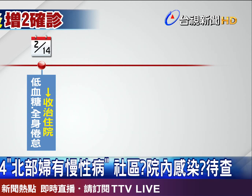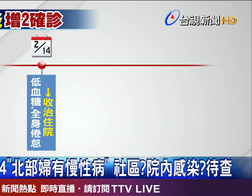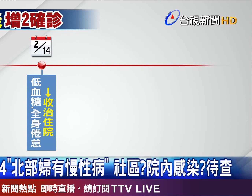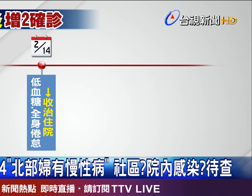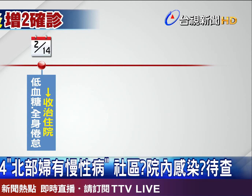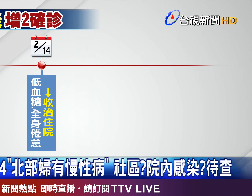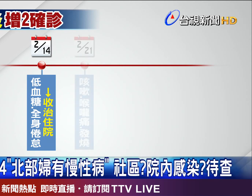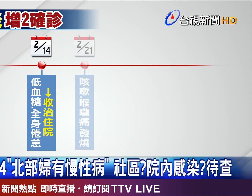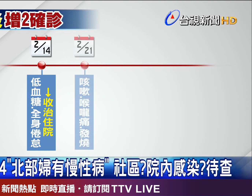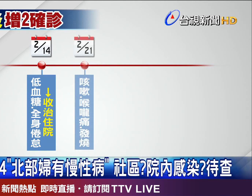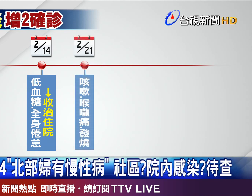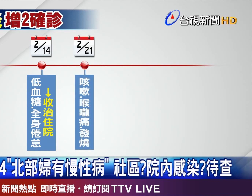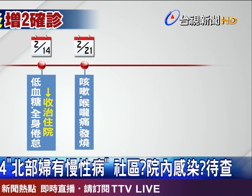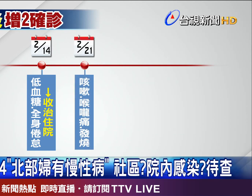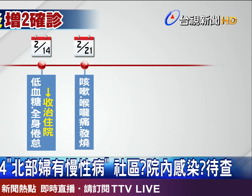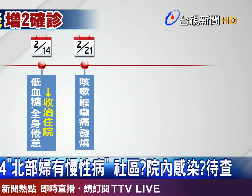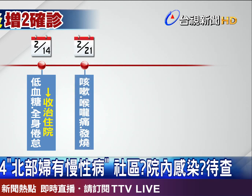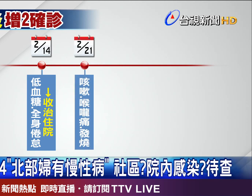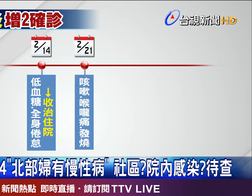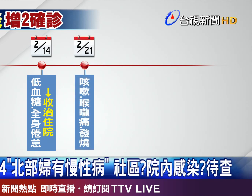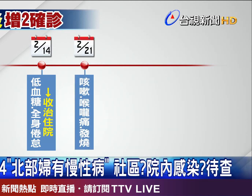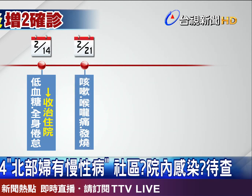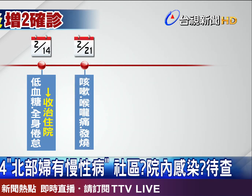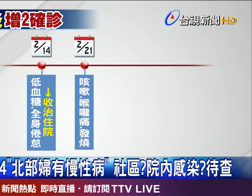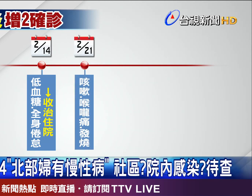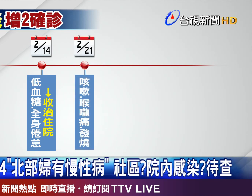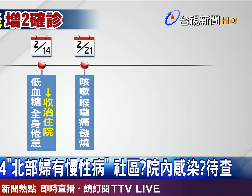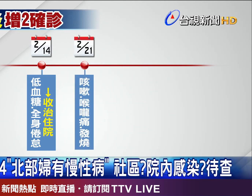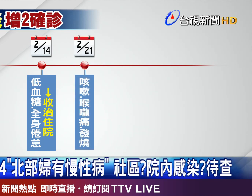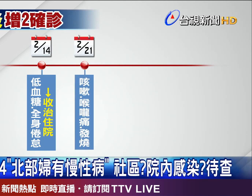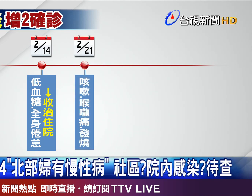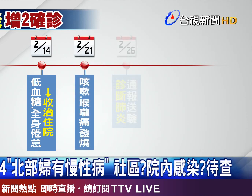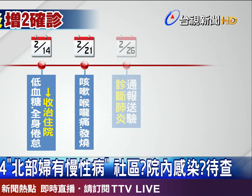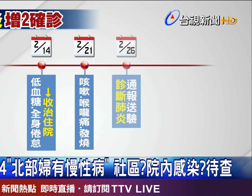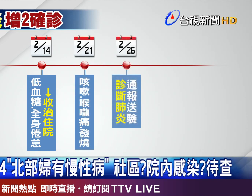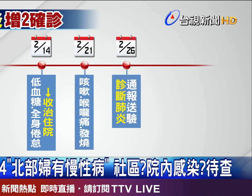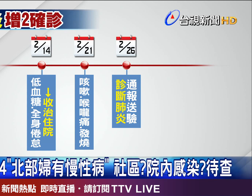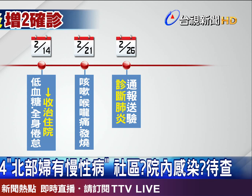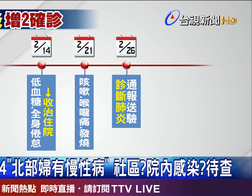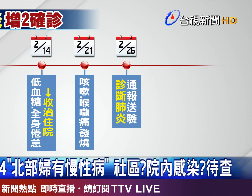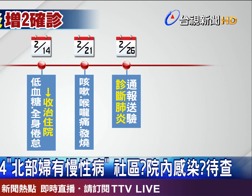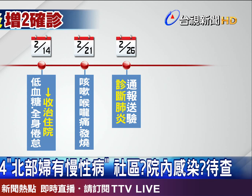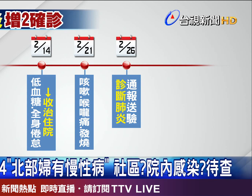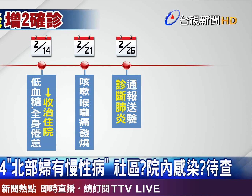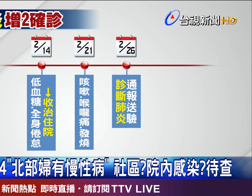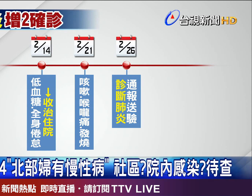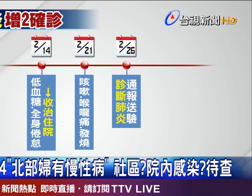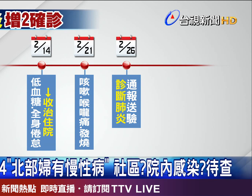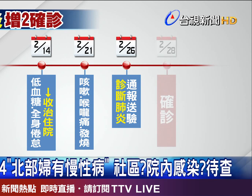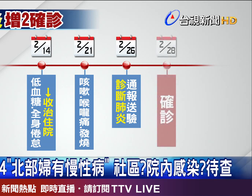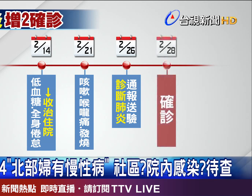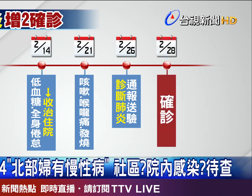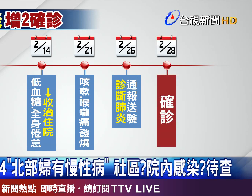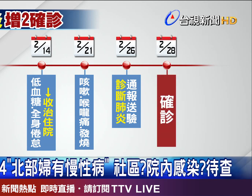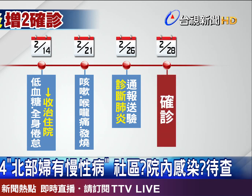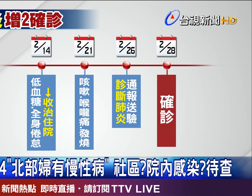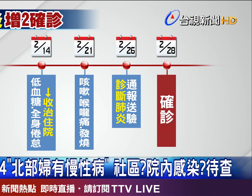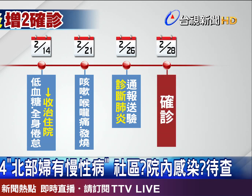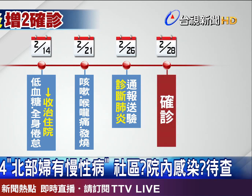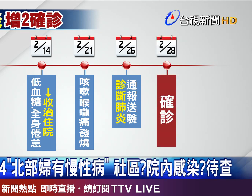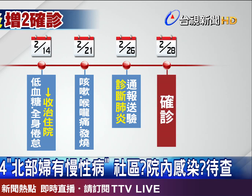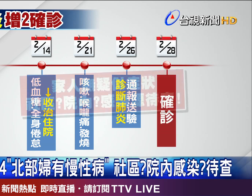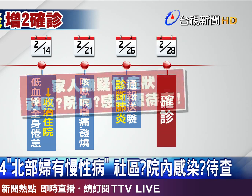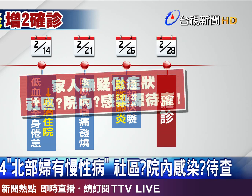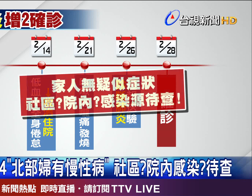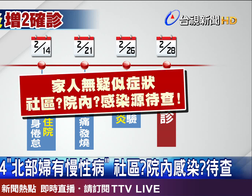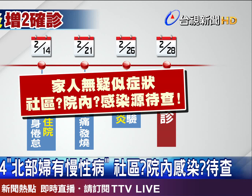全身倦怠收治住院，却在1周后出现咳嗽、喉咙痛、发烧等症状。26号诊断出肺炎，通报送验，28号确诊。